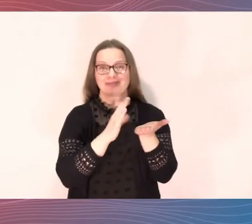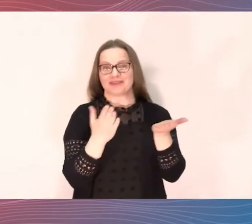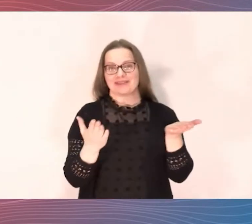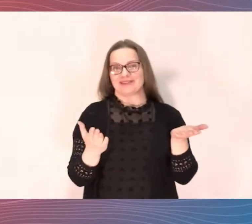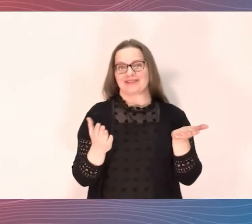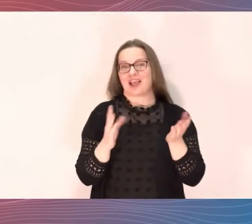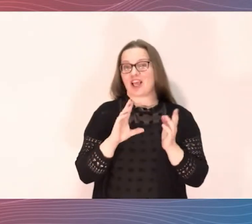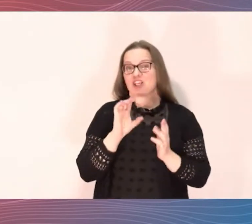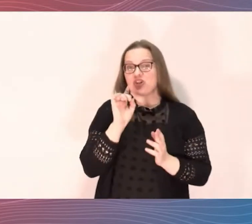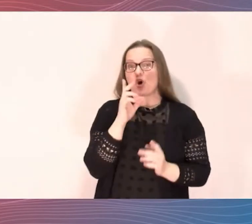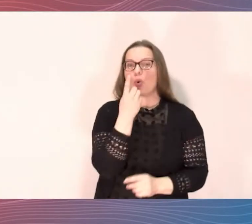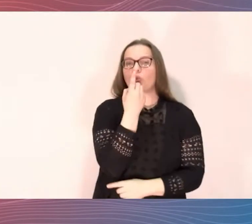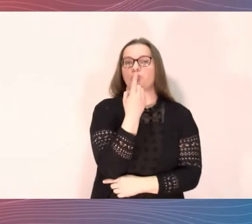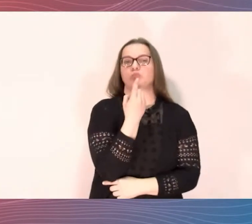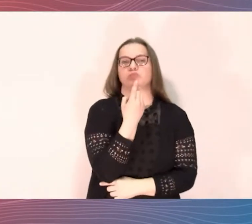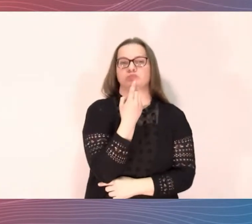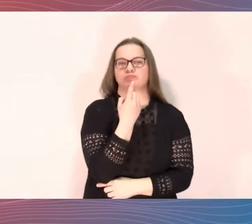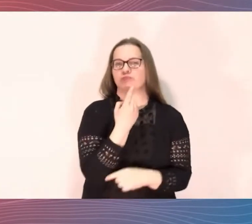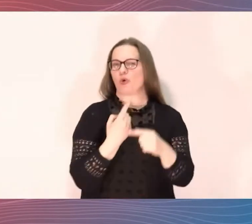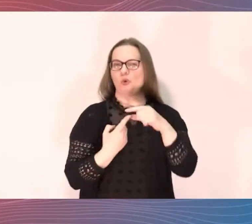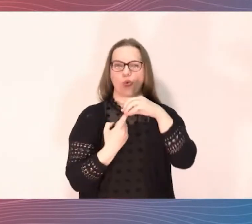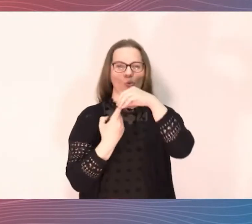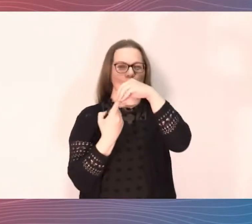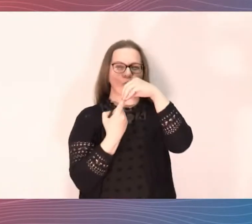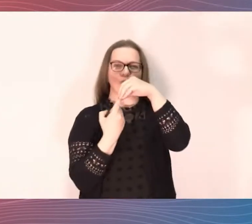Agora é CEAP Brasil.